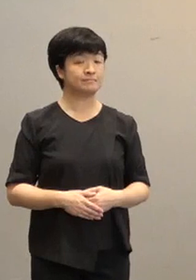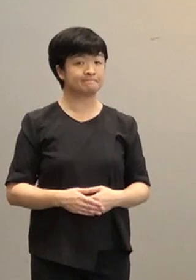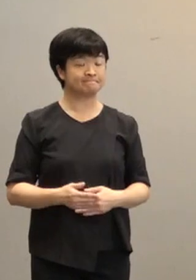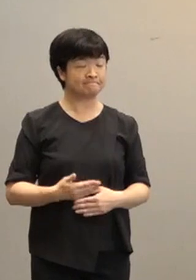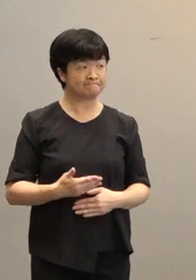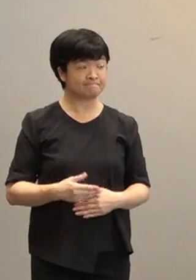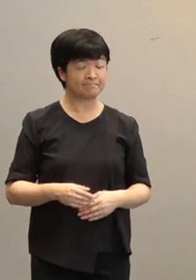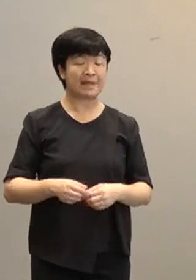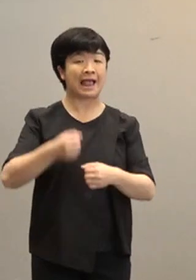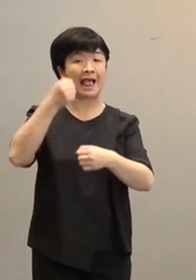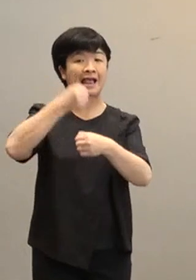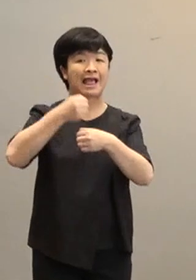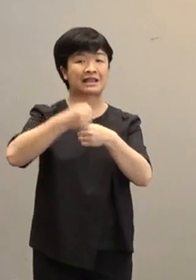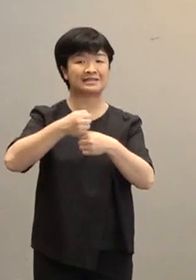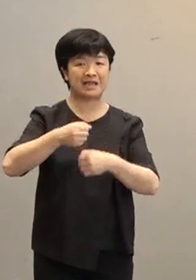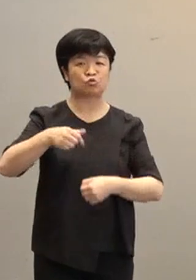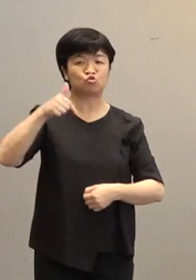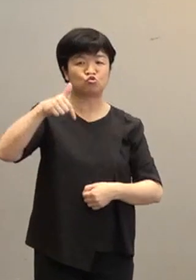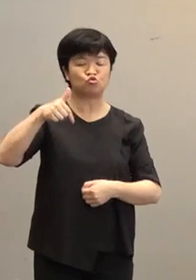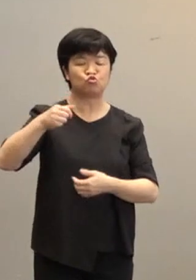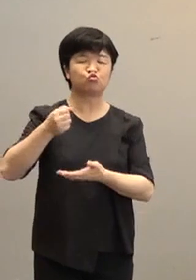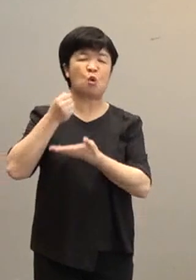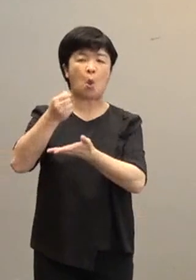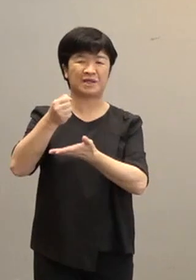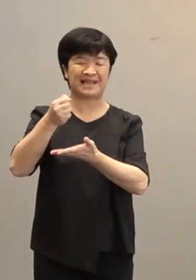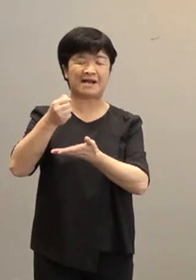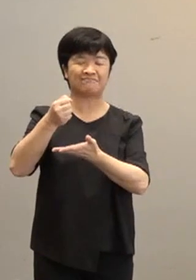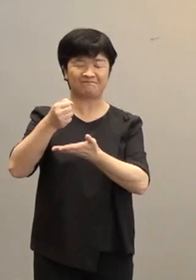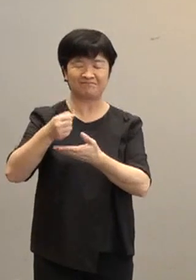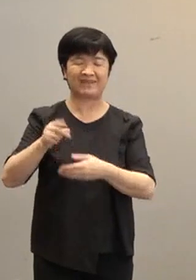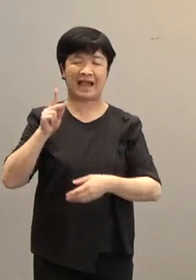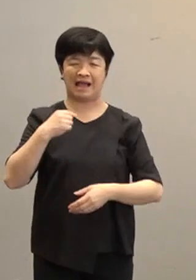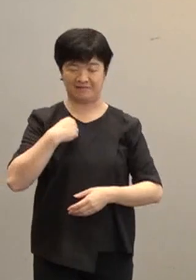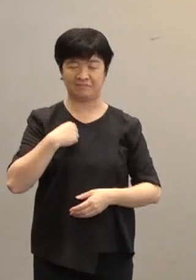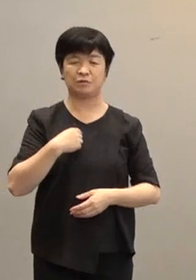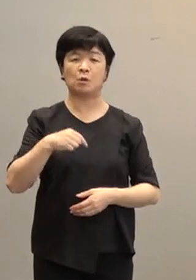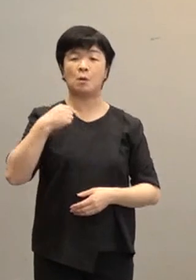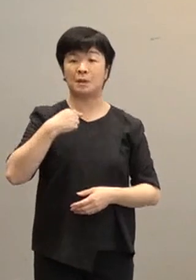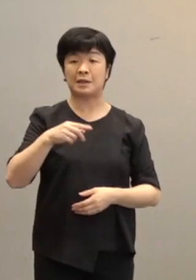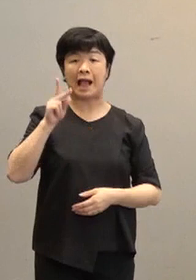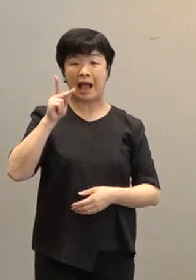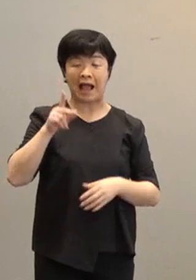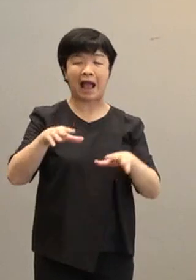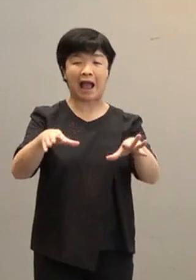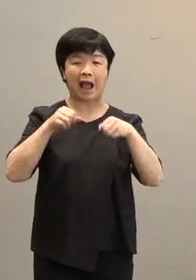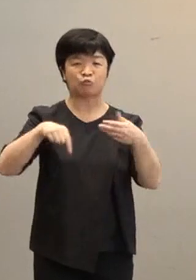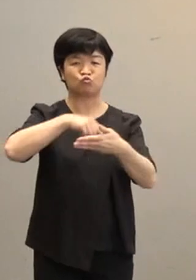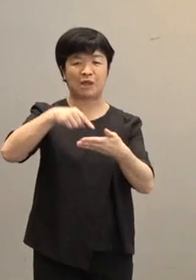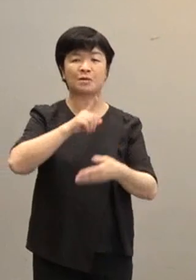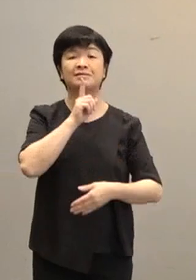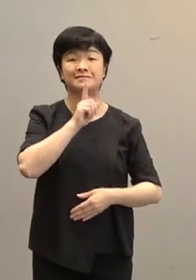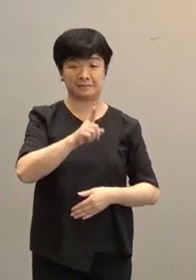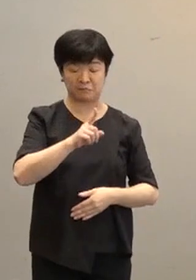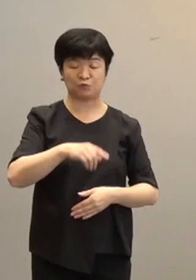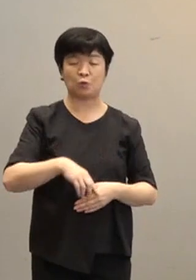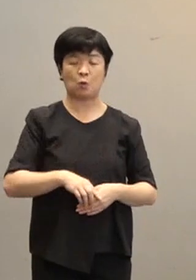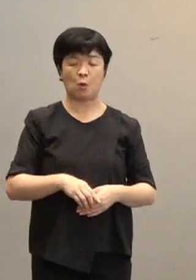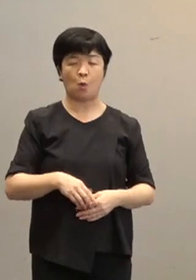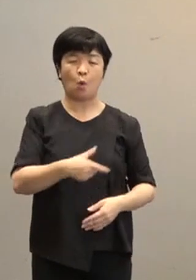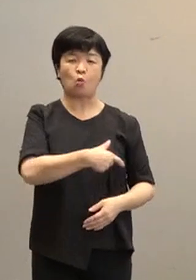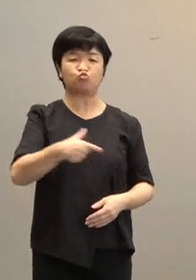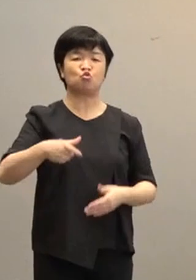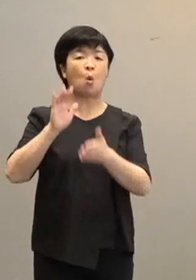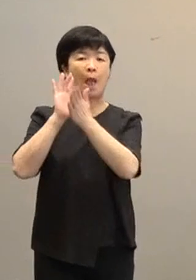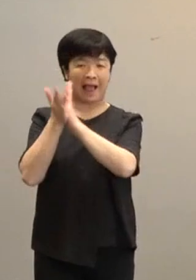ね、建設不動産業家でございます。当課の方で把握しているところでは、これまでにですね、福岡県ですと